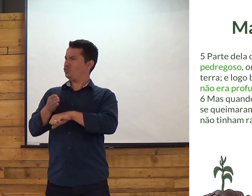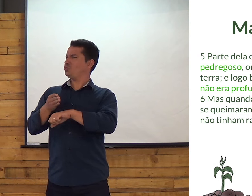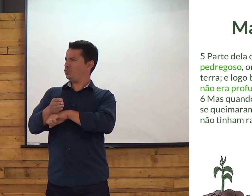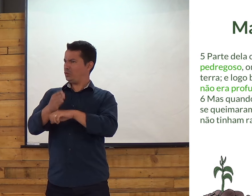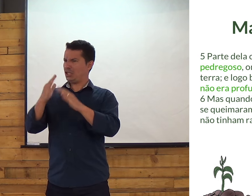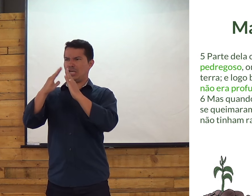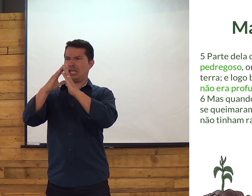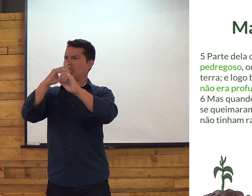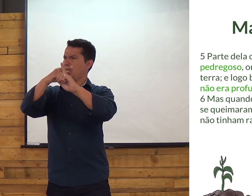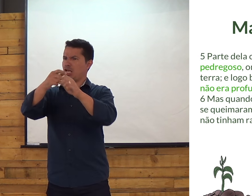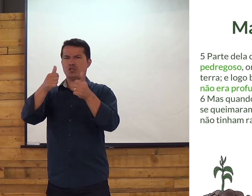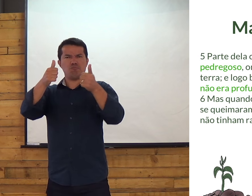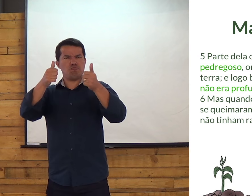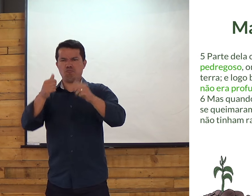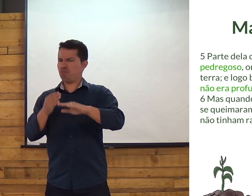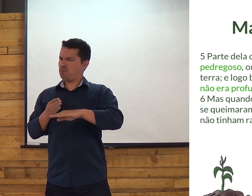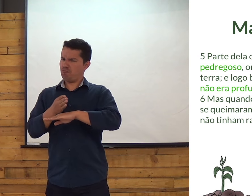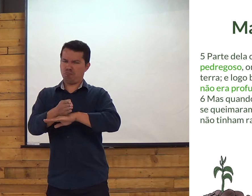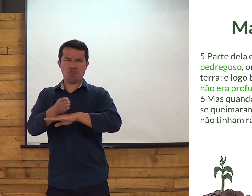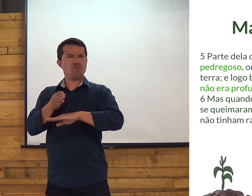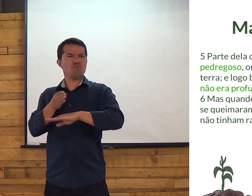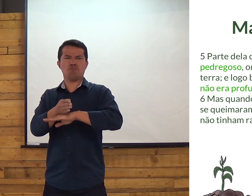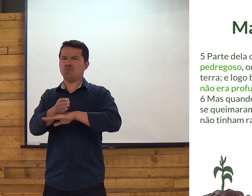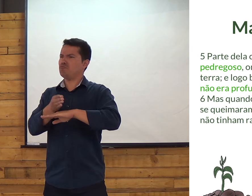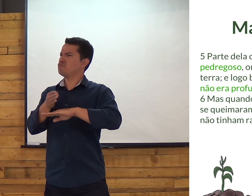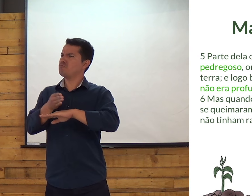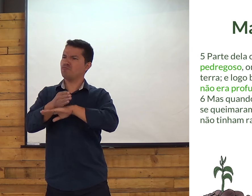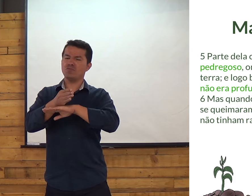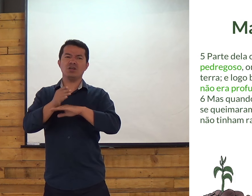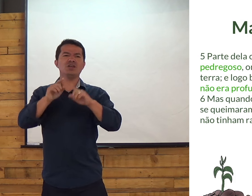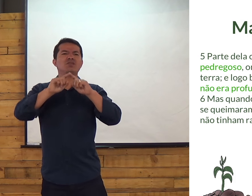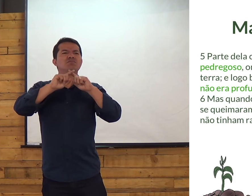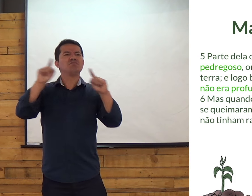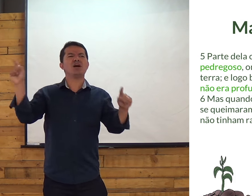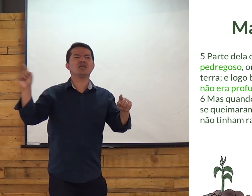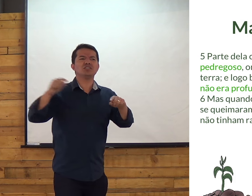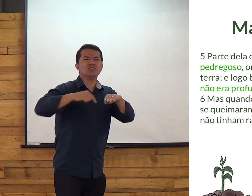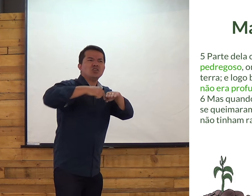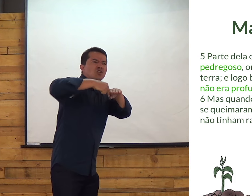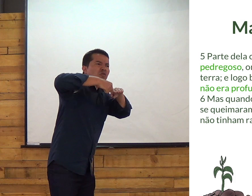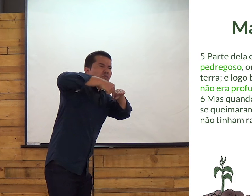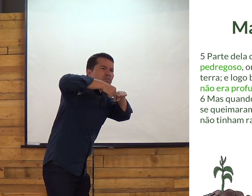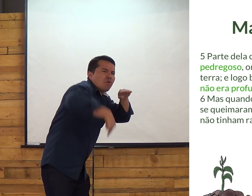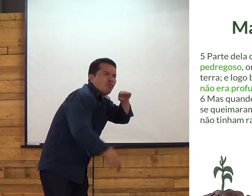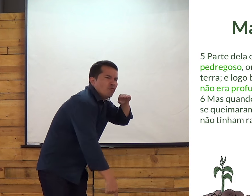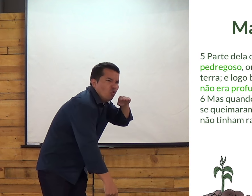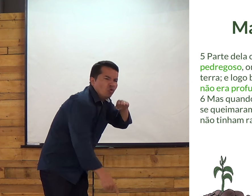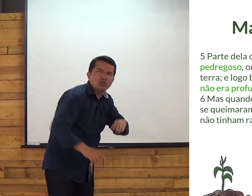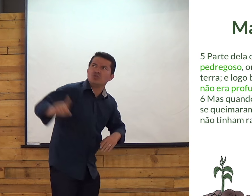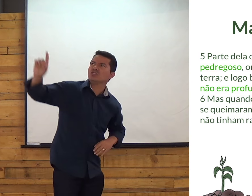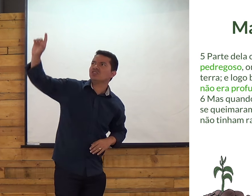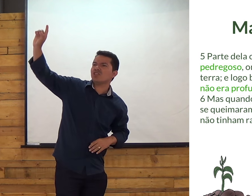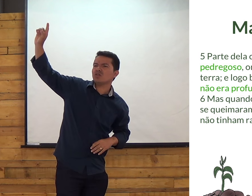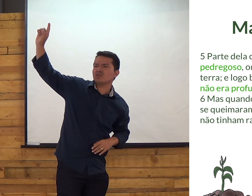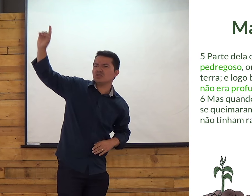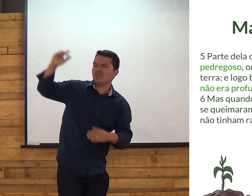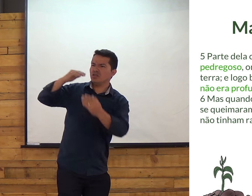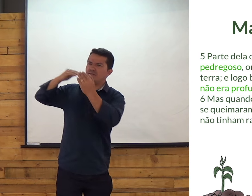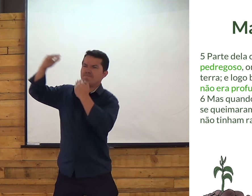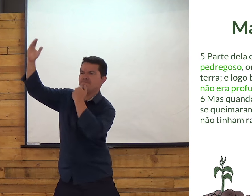Nós frequentamos a igreja, vamos. Frequentamos a igreja, mas profundidade